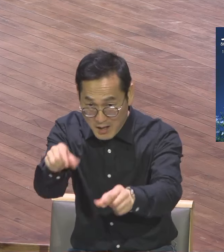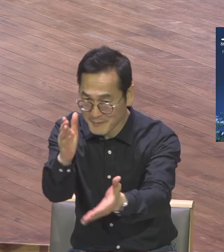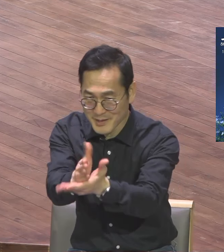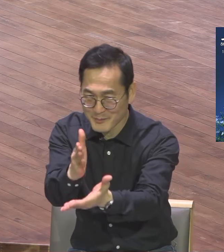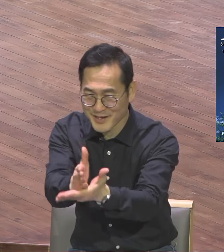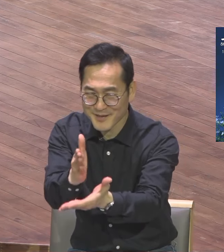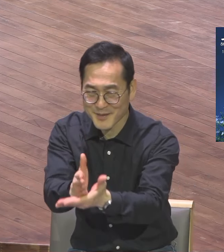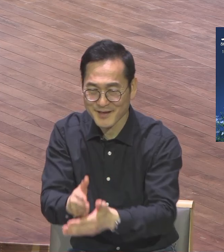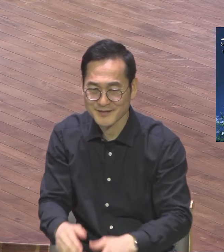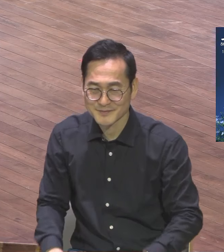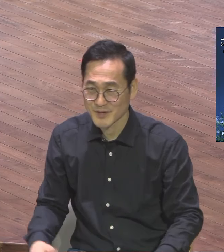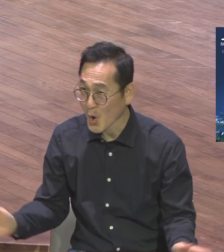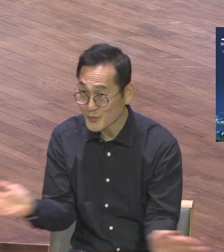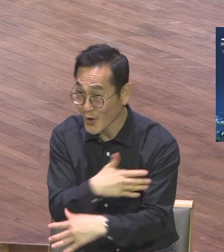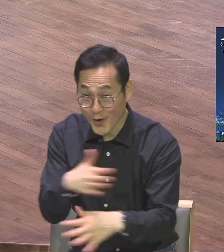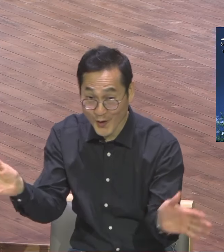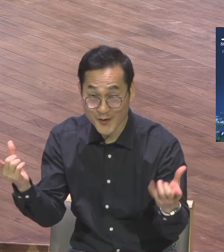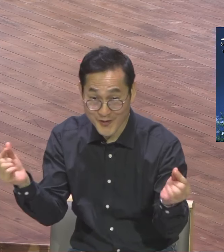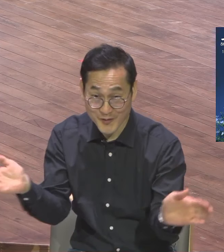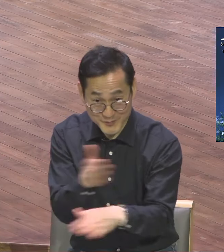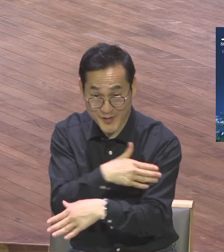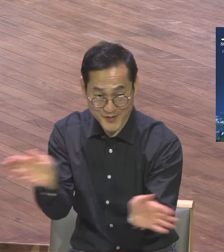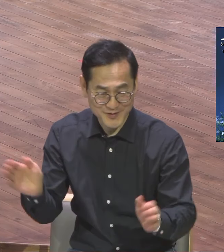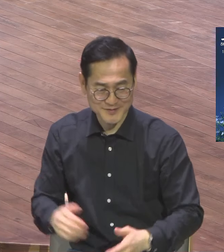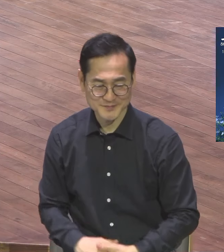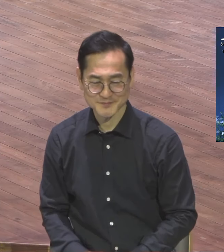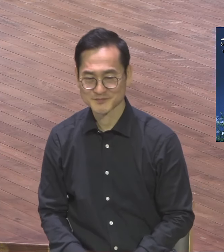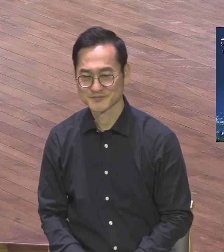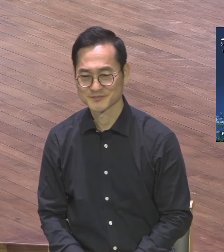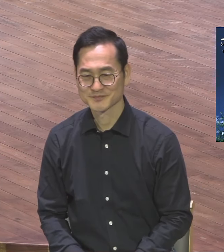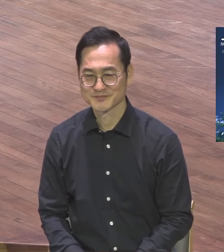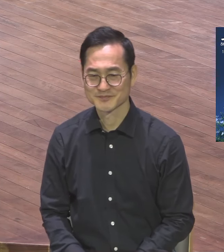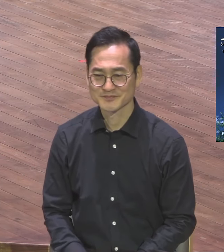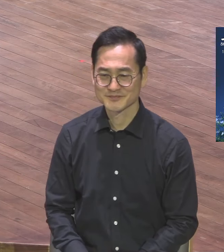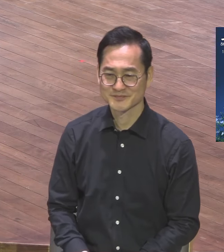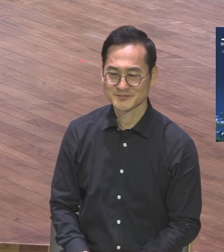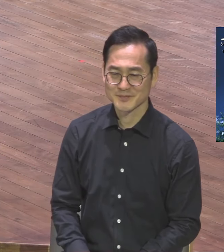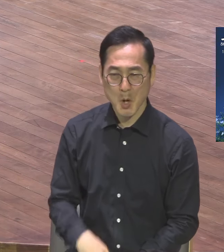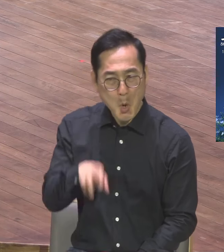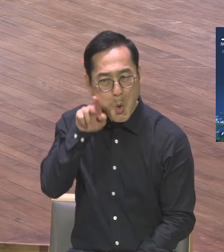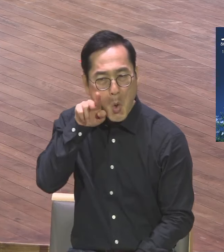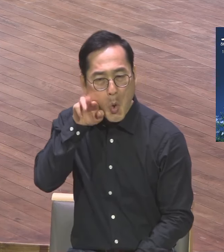사람 없어요. 그럴 사람 생기지 말도록 내가 조지는 거예요, 지금.